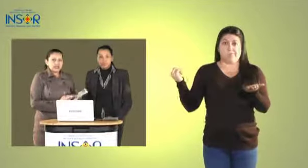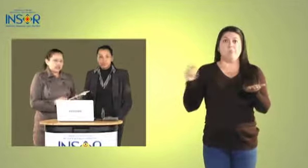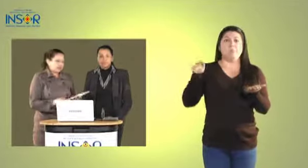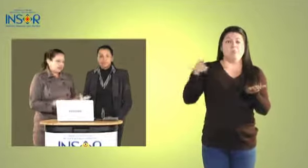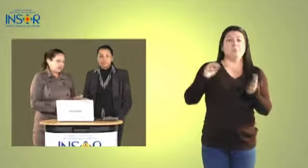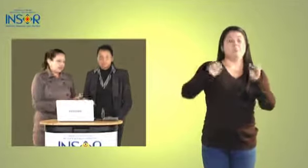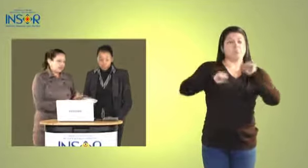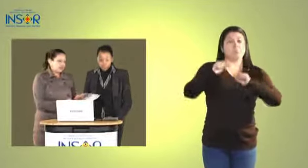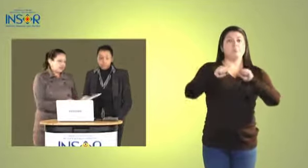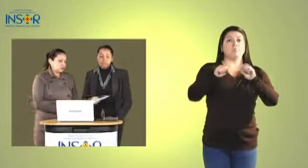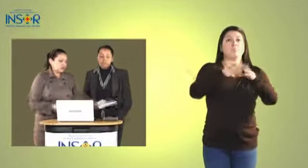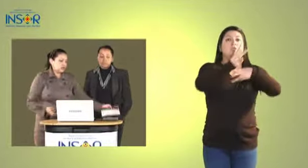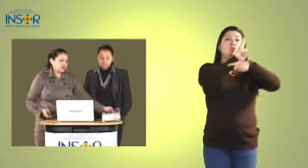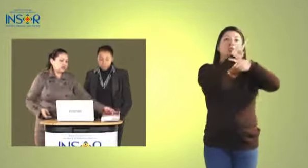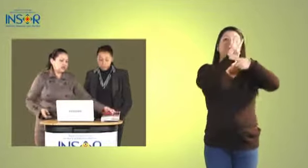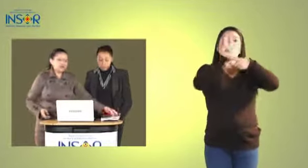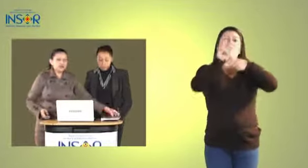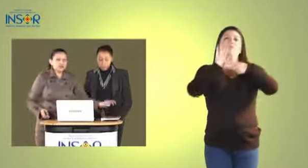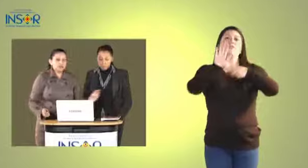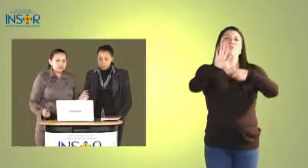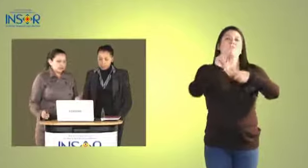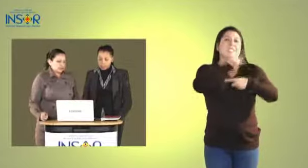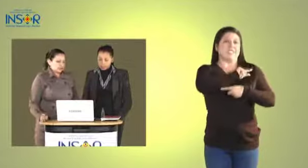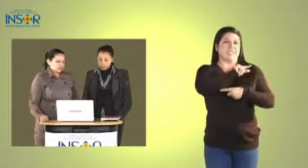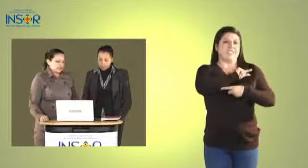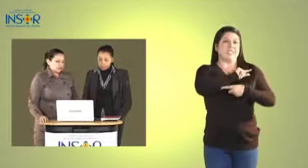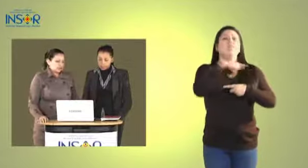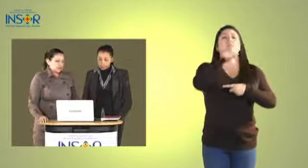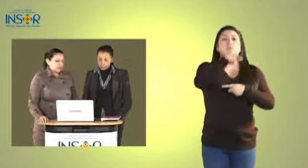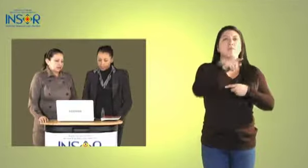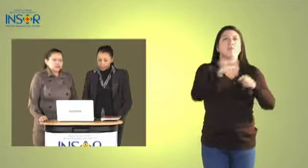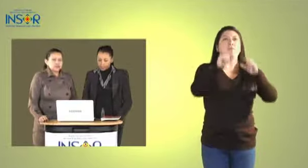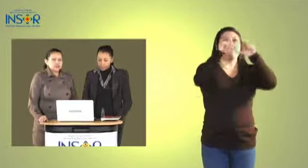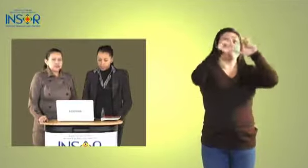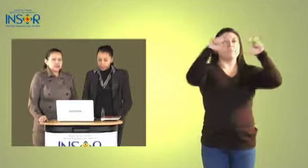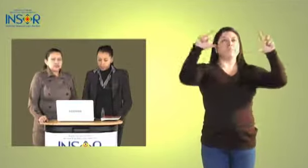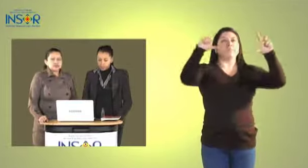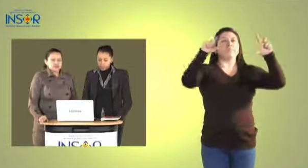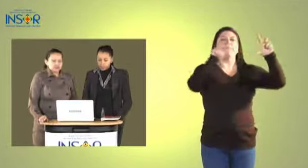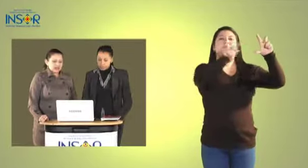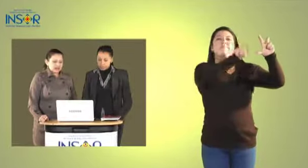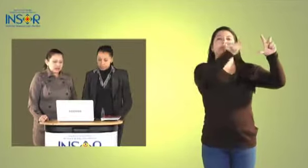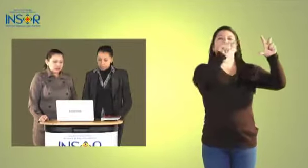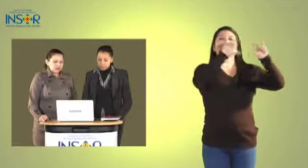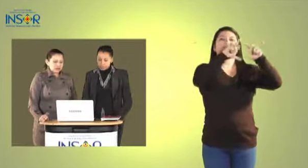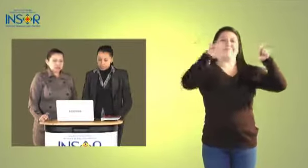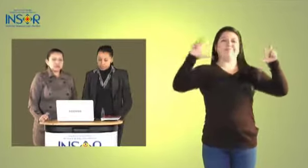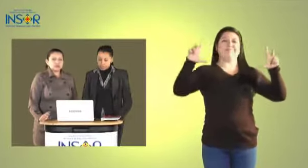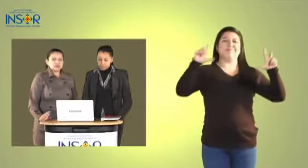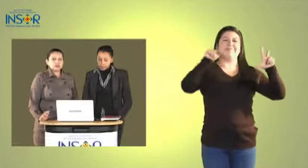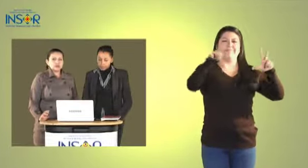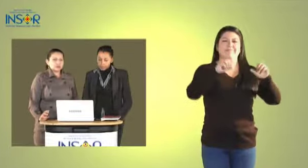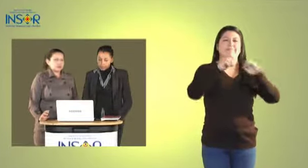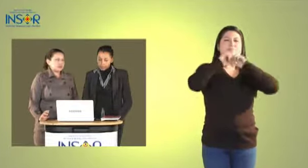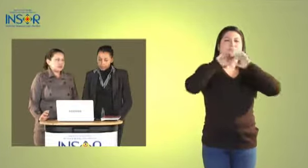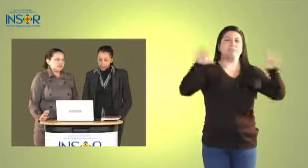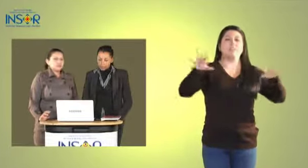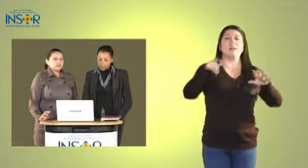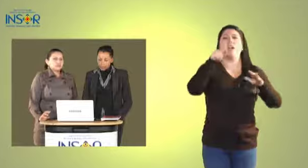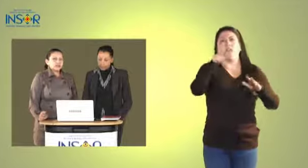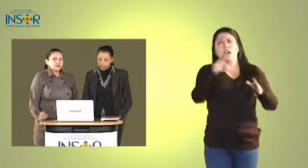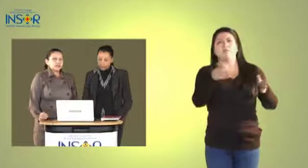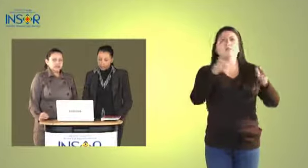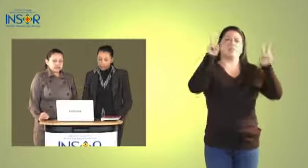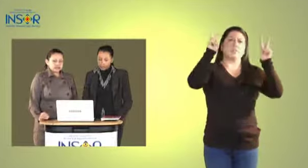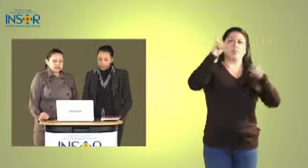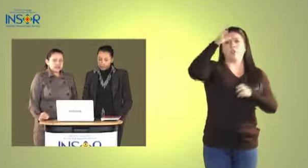en la página del INSOR, en el link de publicaciones. Entonces vamos a empezar a hablar sobre esos aspectos conceptuales